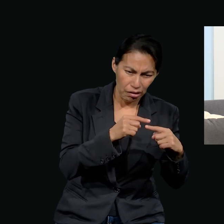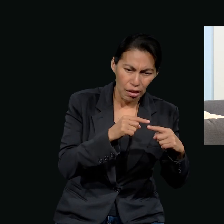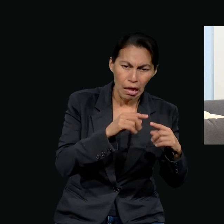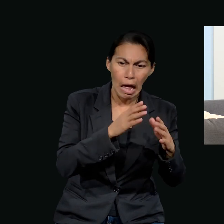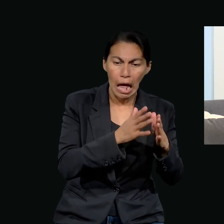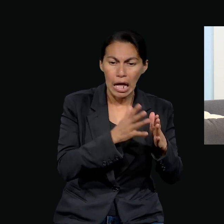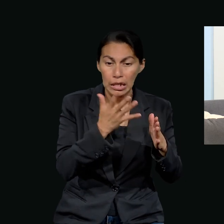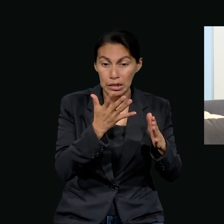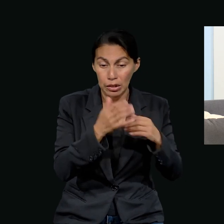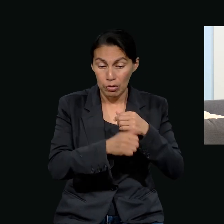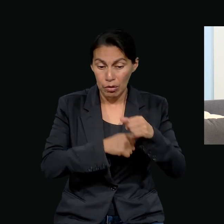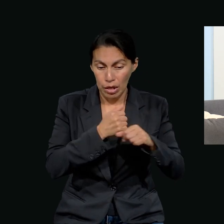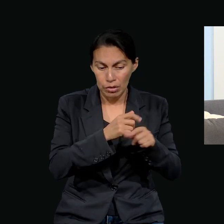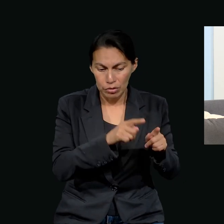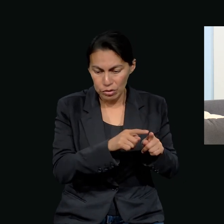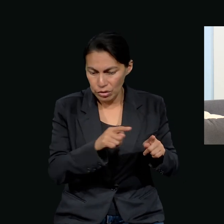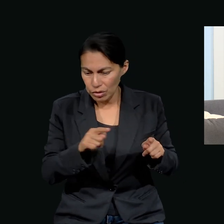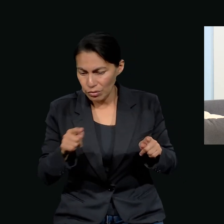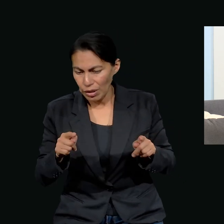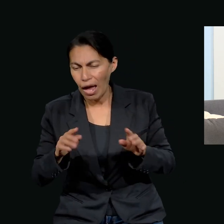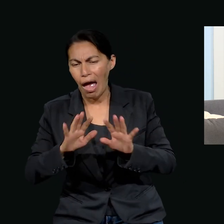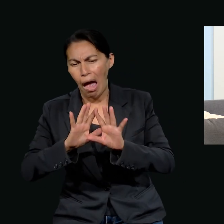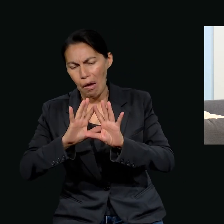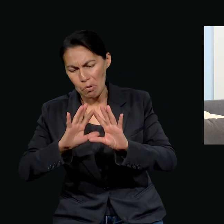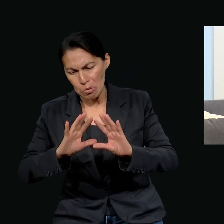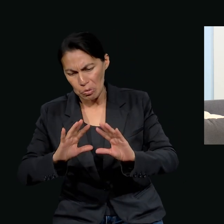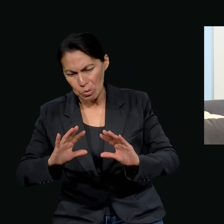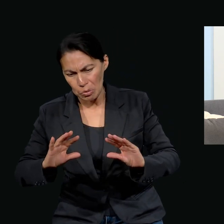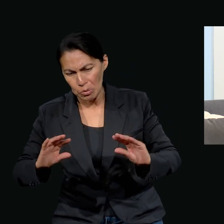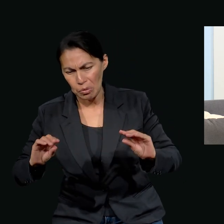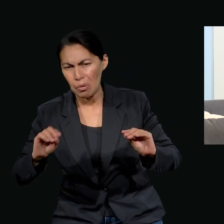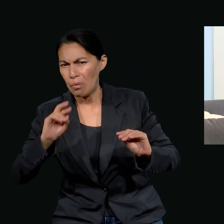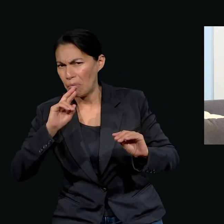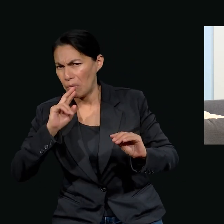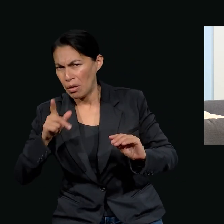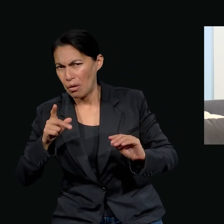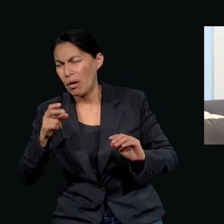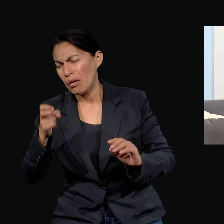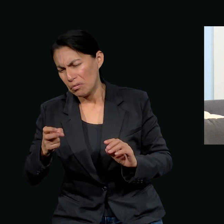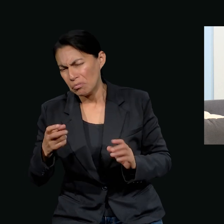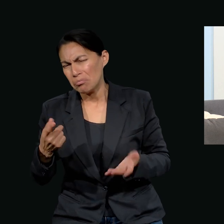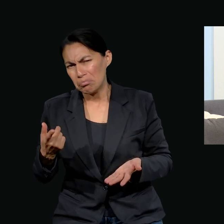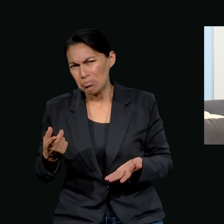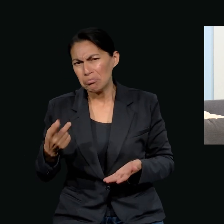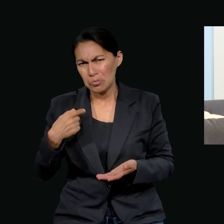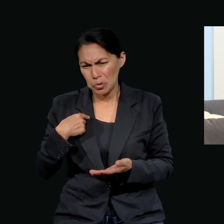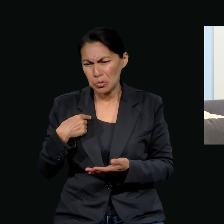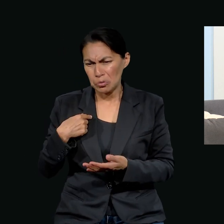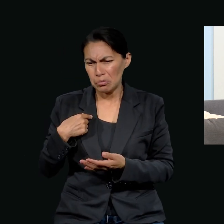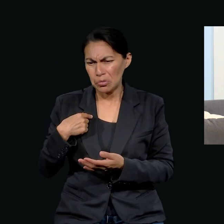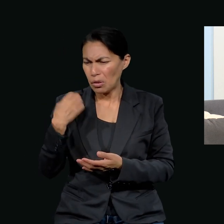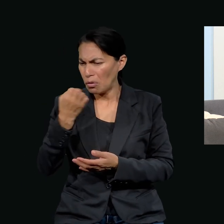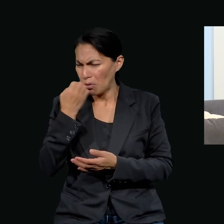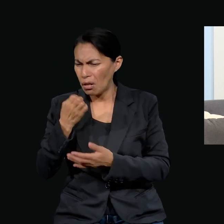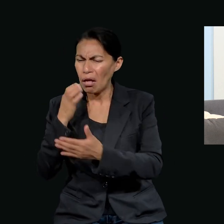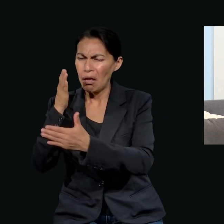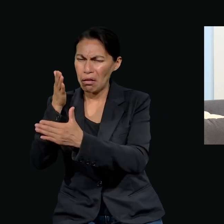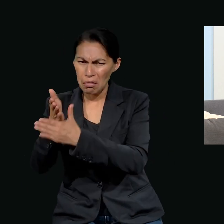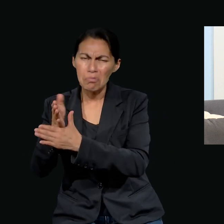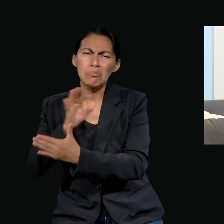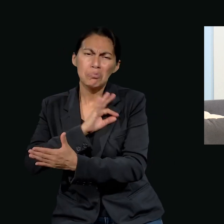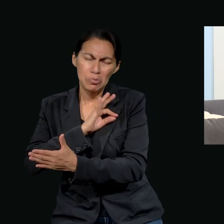cierta, una flexibilidad mayor y bueno, se hicieron gestiones y pude